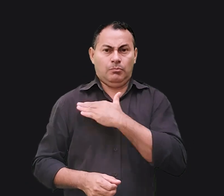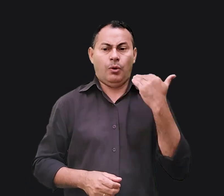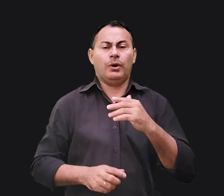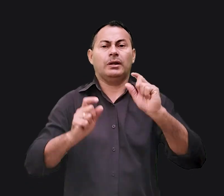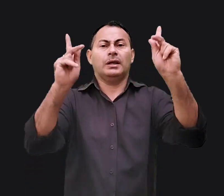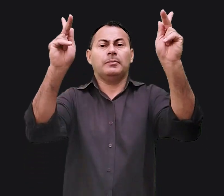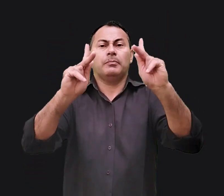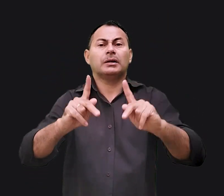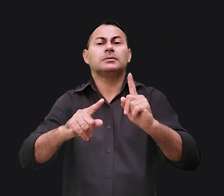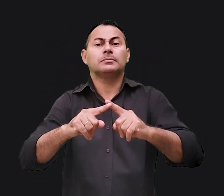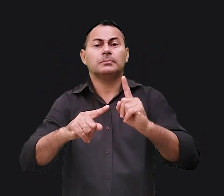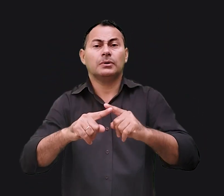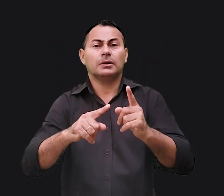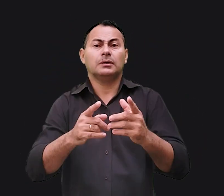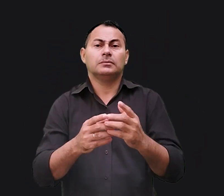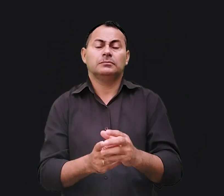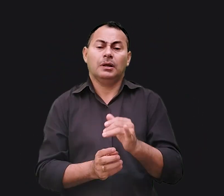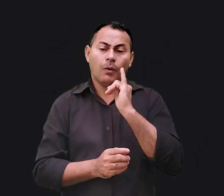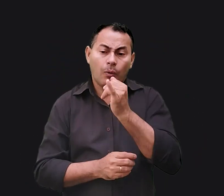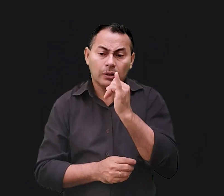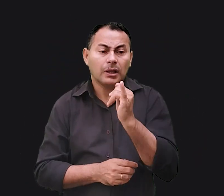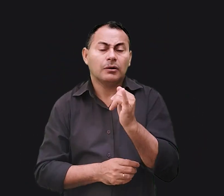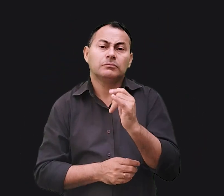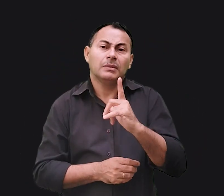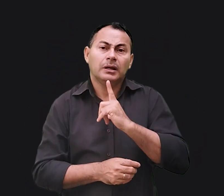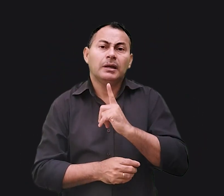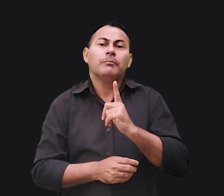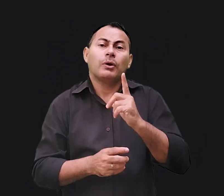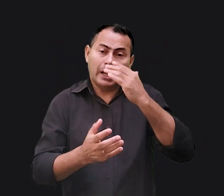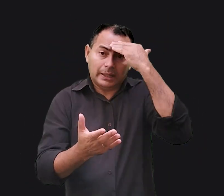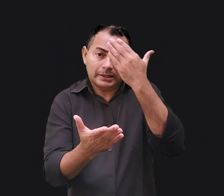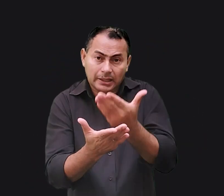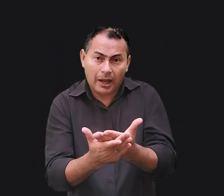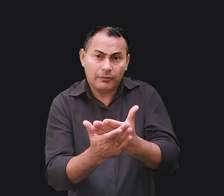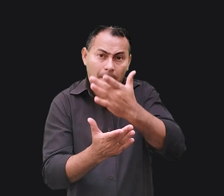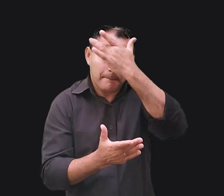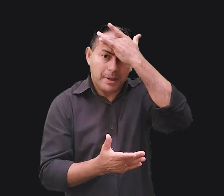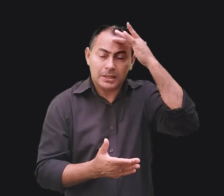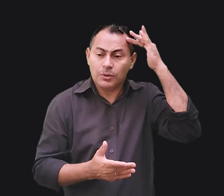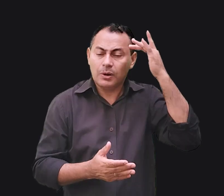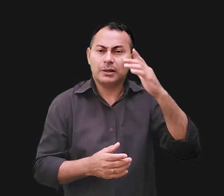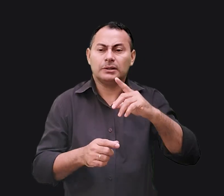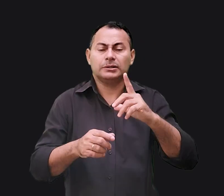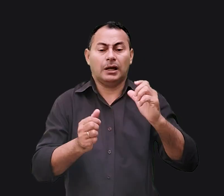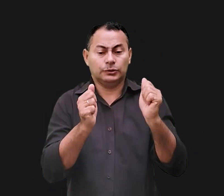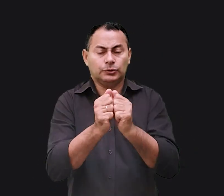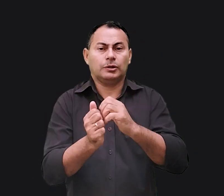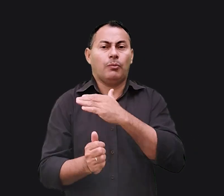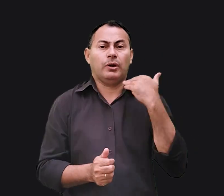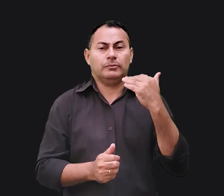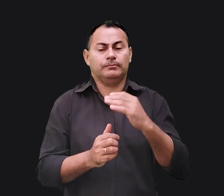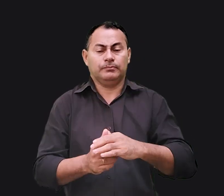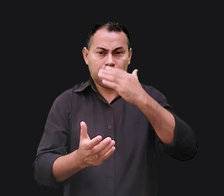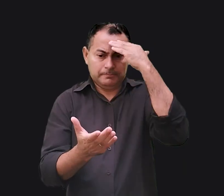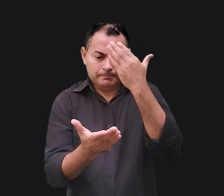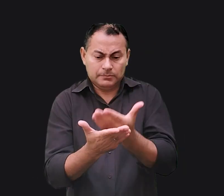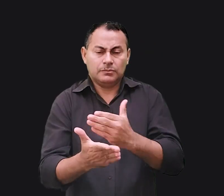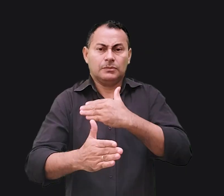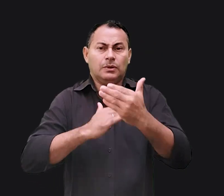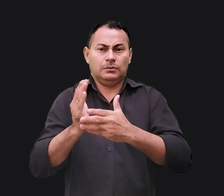em paz, porque contavam com aquela pessoa quando morreram. Eles criam de todo o coração que